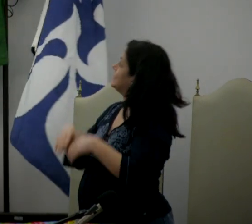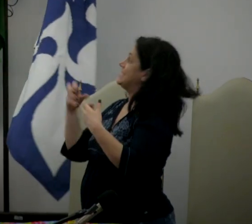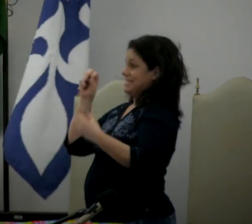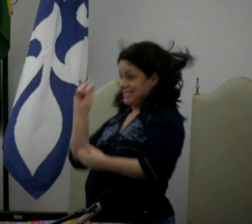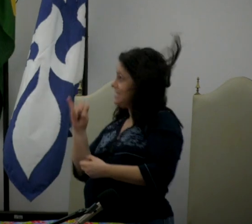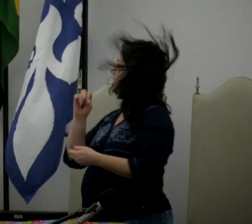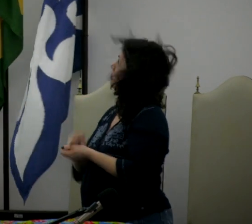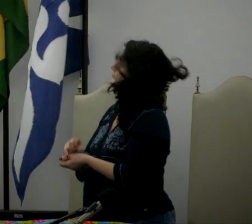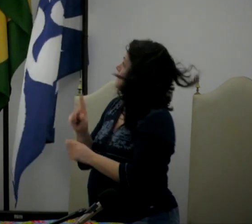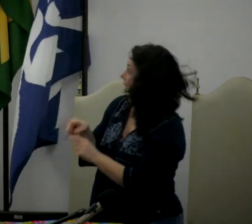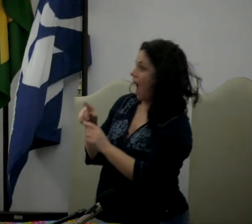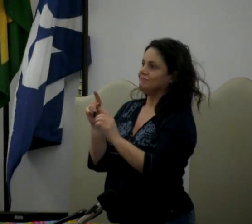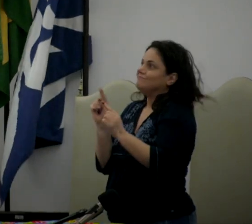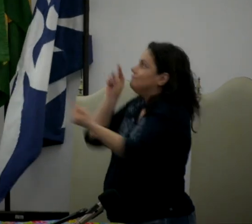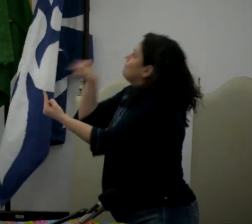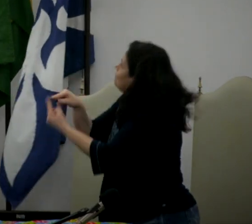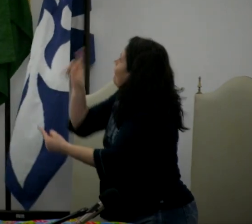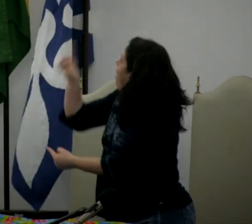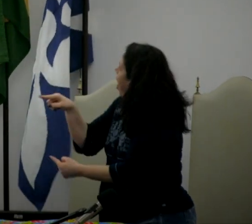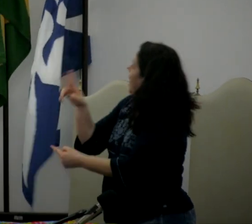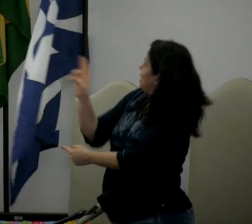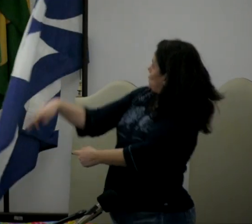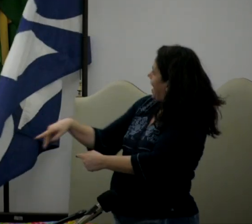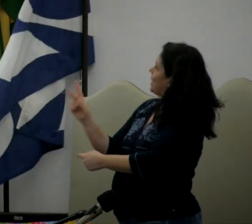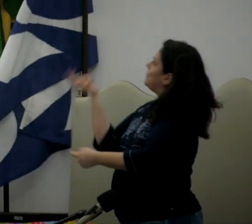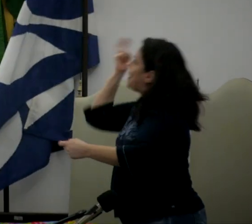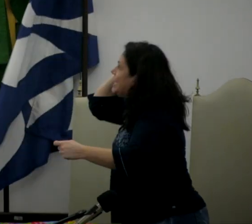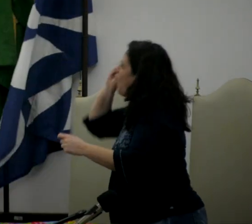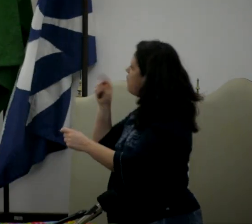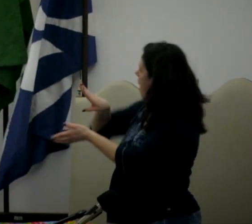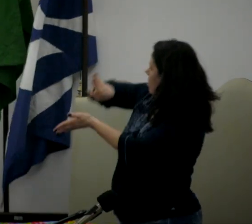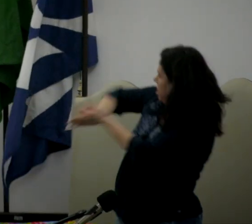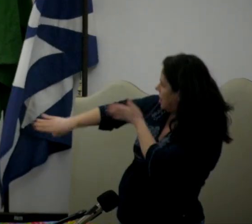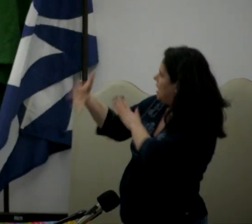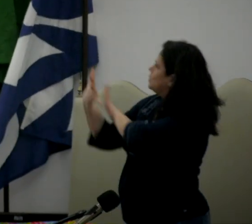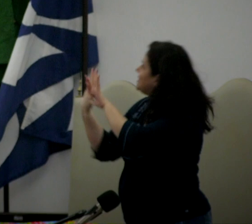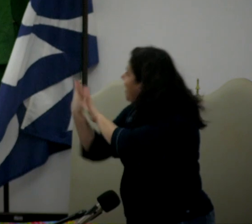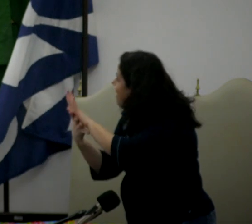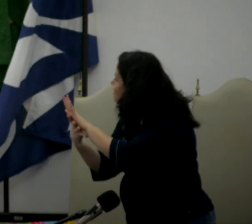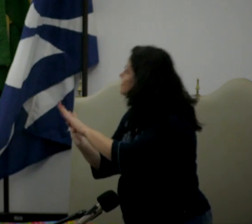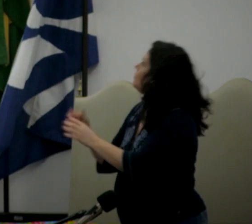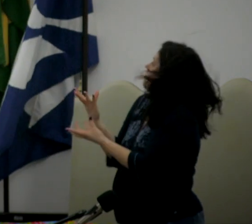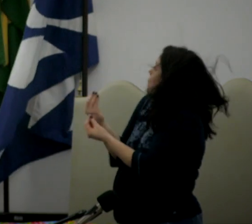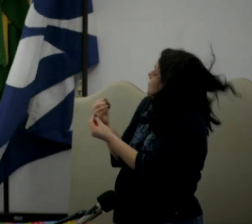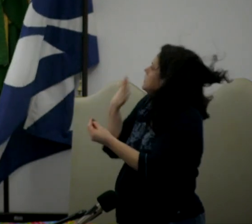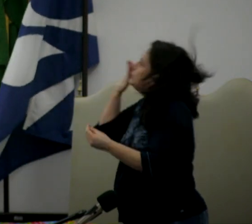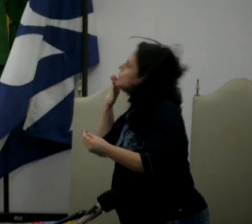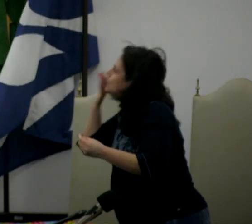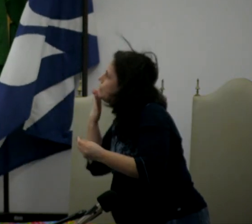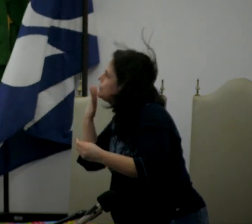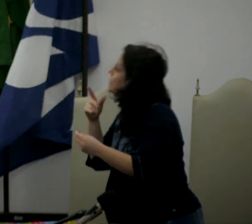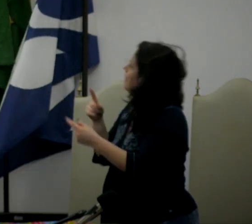Próximo. Então, se para a idealização do resultado do implante coclear